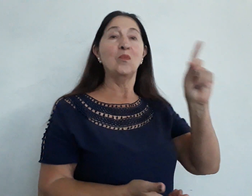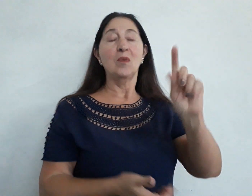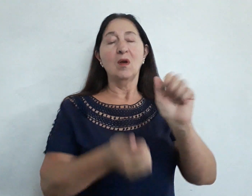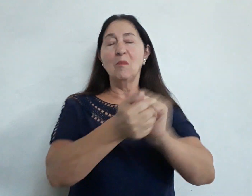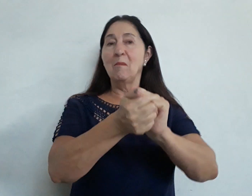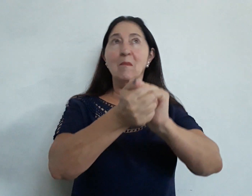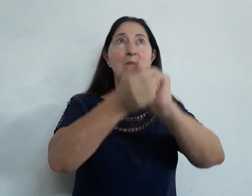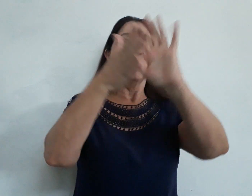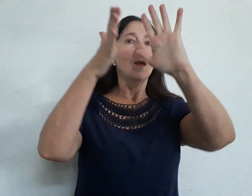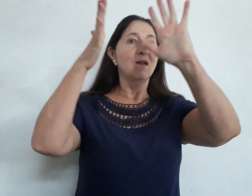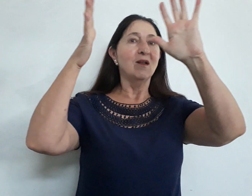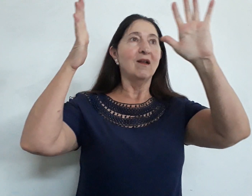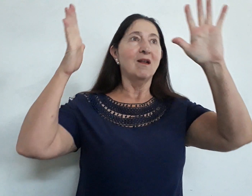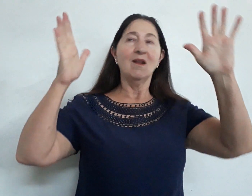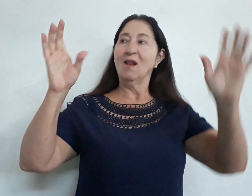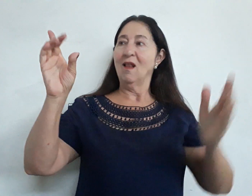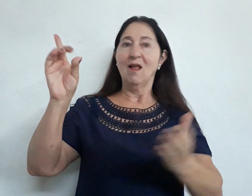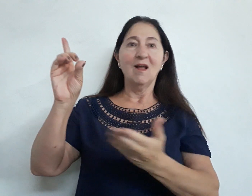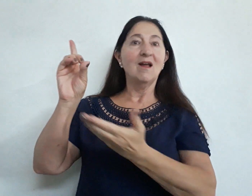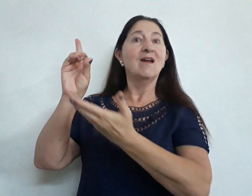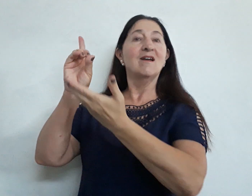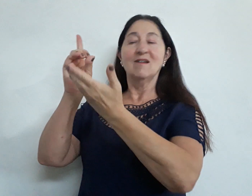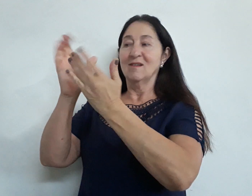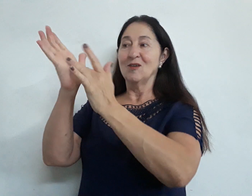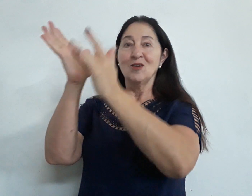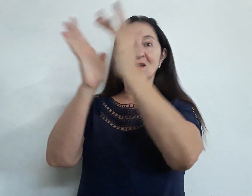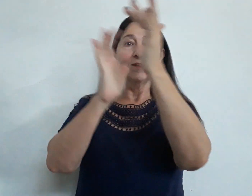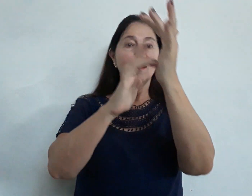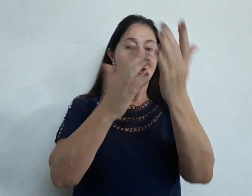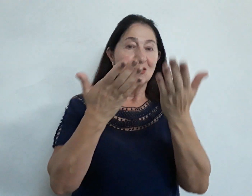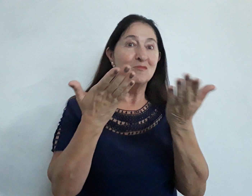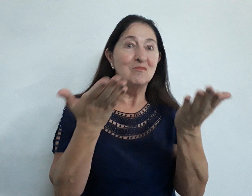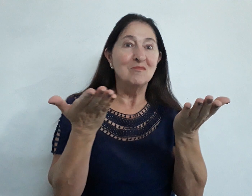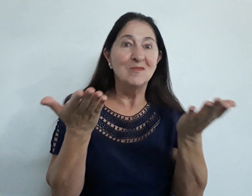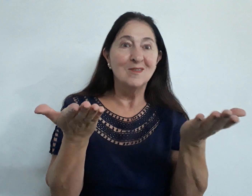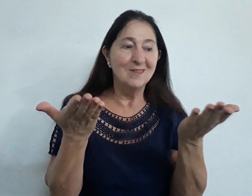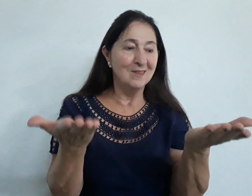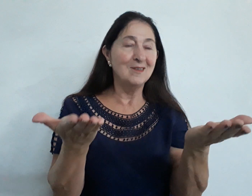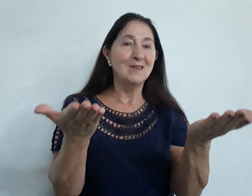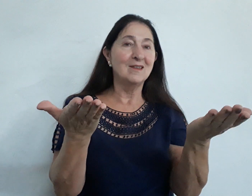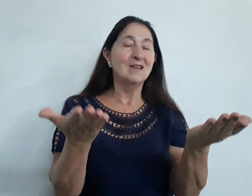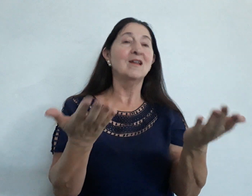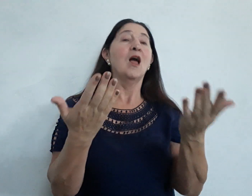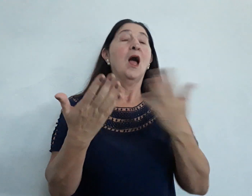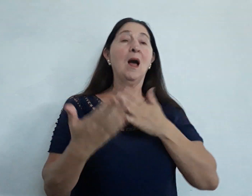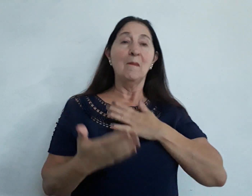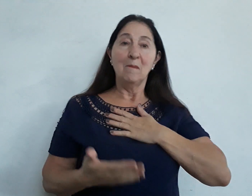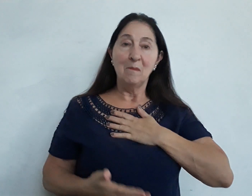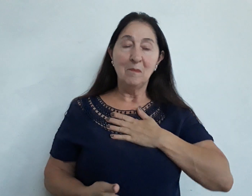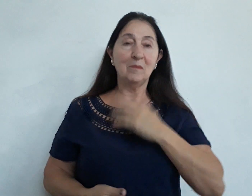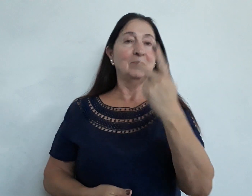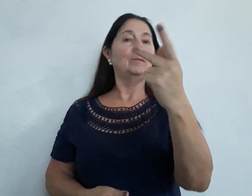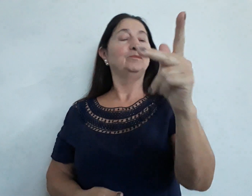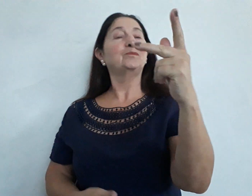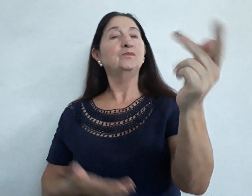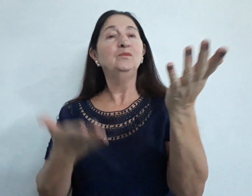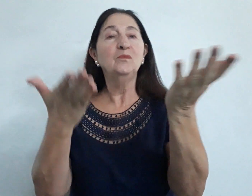milagre vem da mão de Jesus. E esse milagre da mão de Jesus passa pela minha, pela sua mão também. Por isso